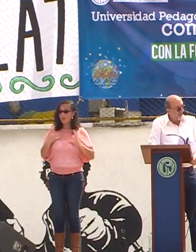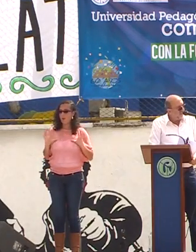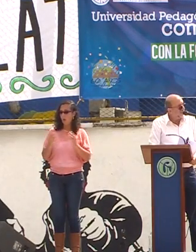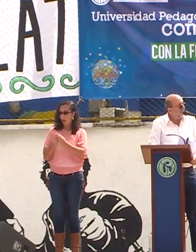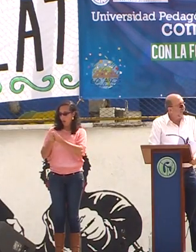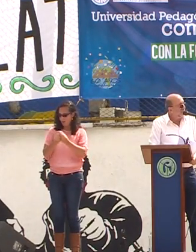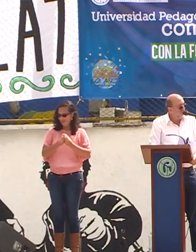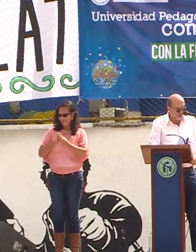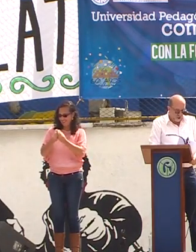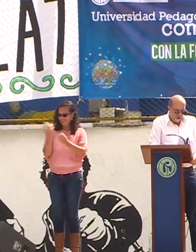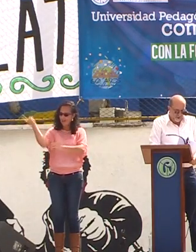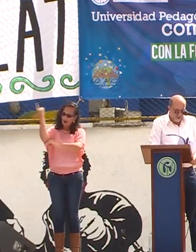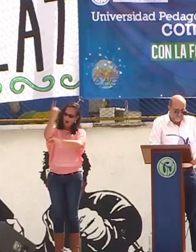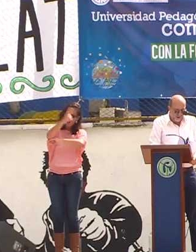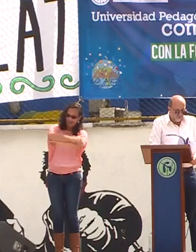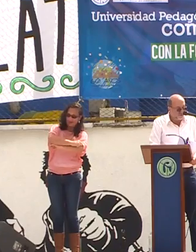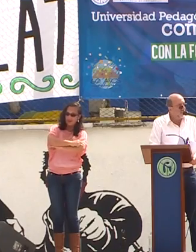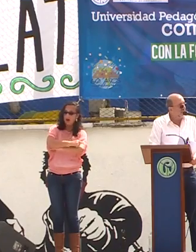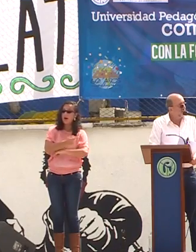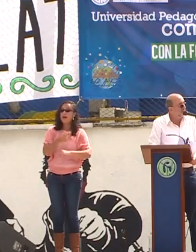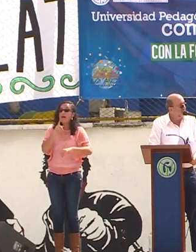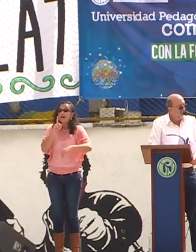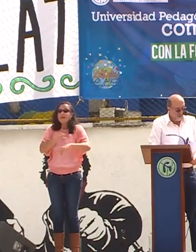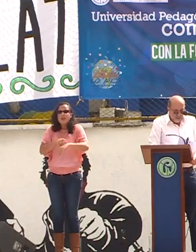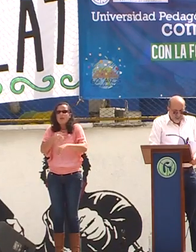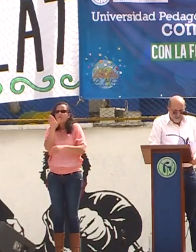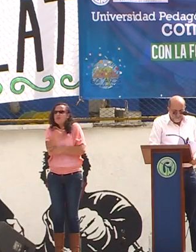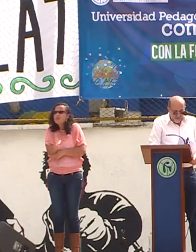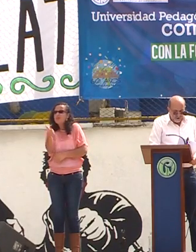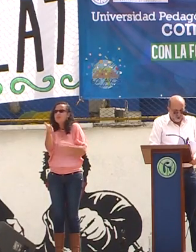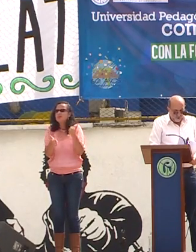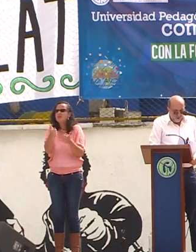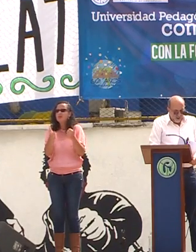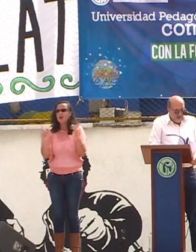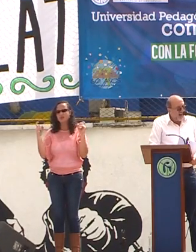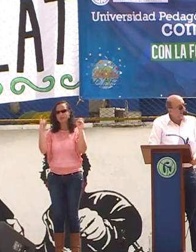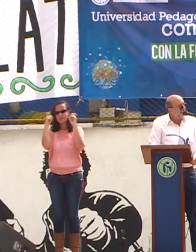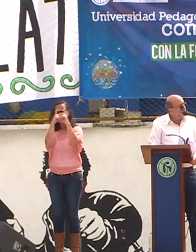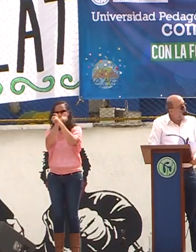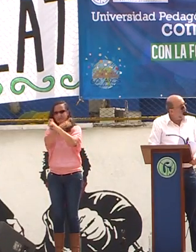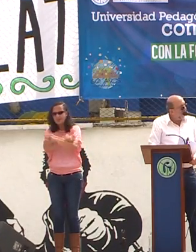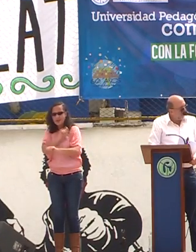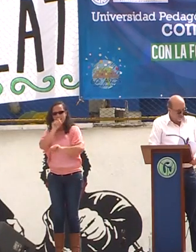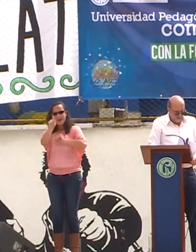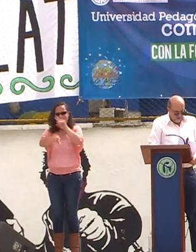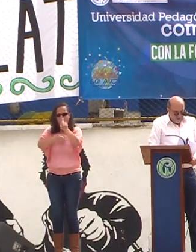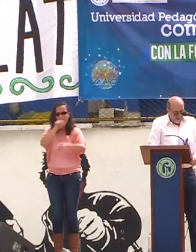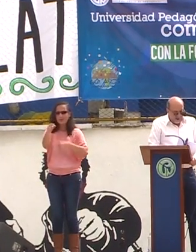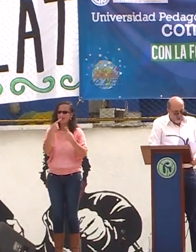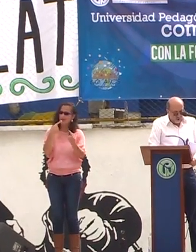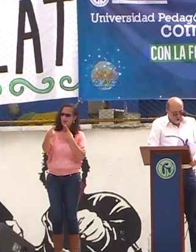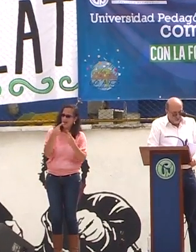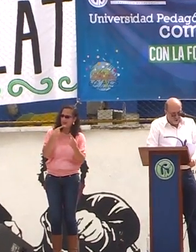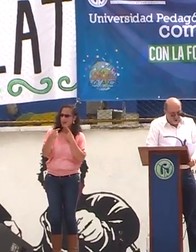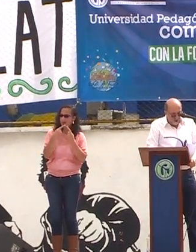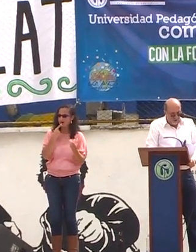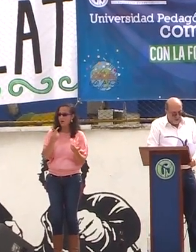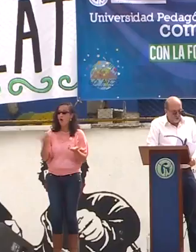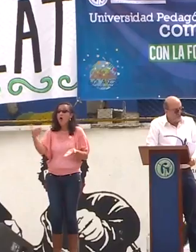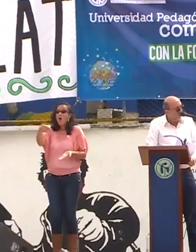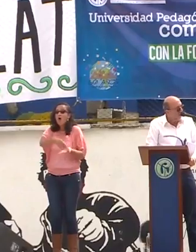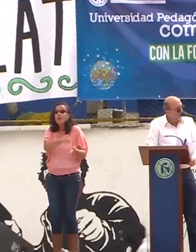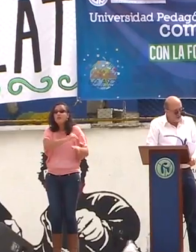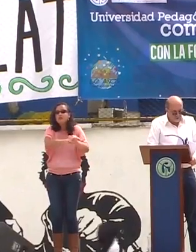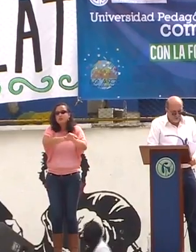ocupen de estas discusiones y preguntas. Invito a retomar la construcción